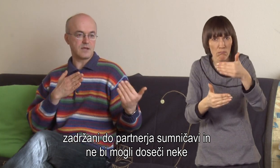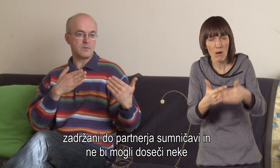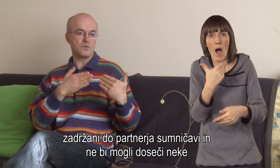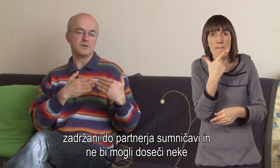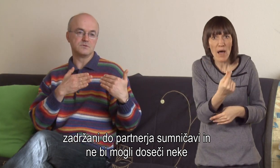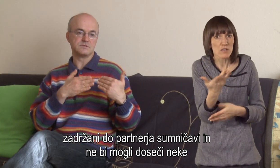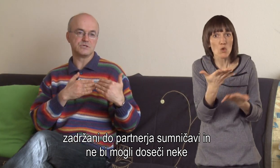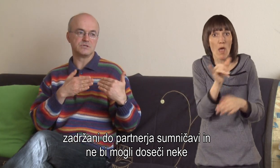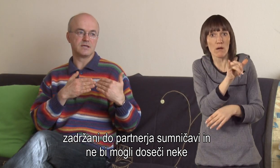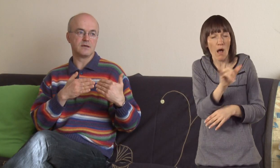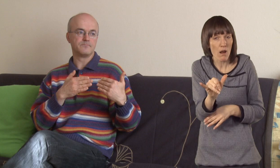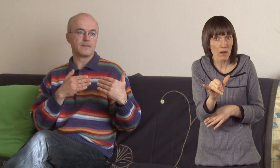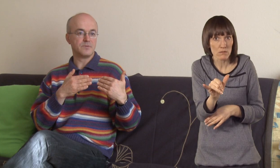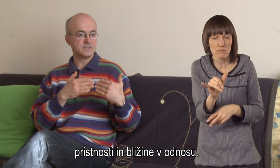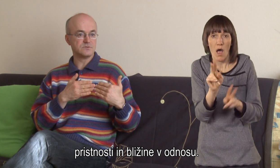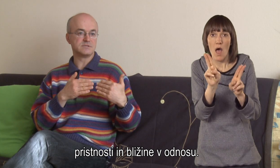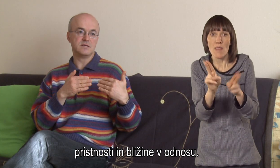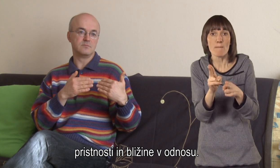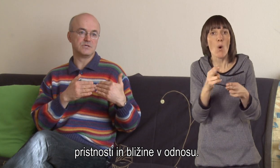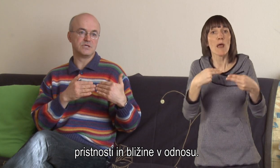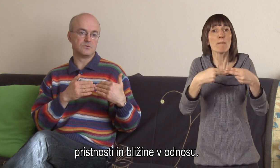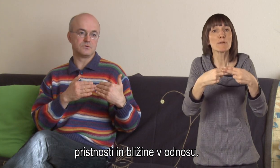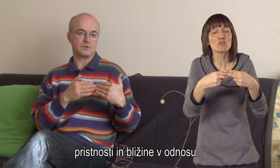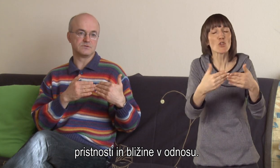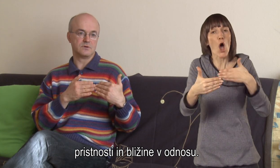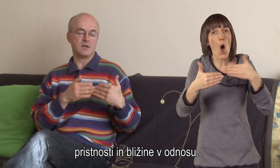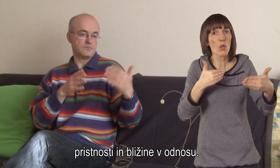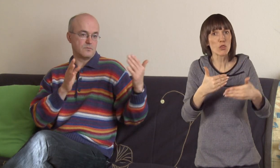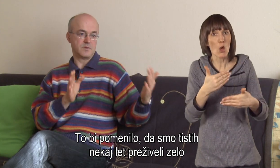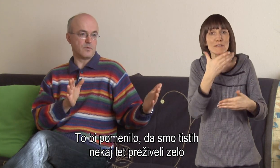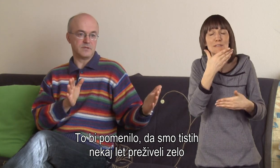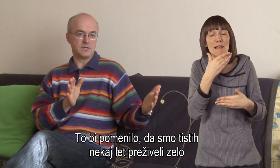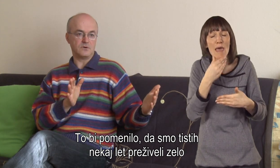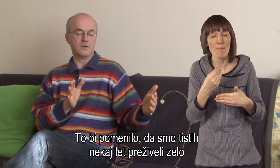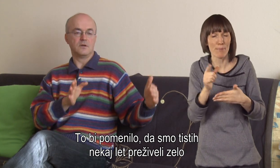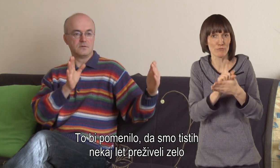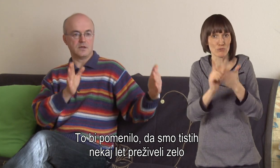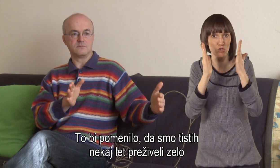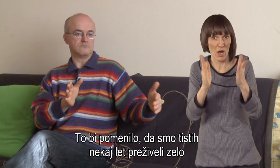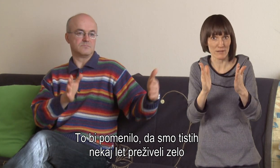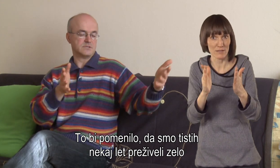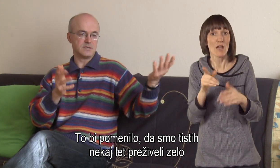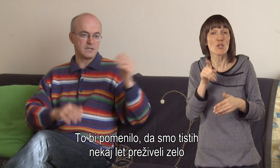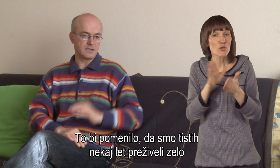bi mogli doseči neke pristnosti in bližine v odnosu. In bi pomenilo, da tistih nekaj